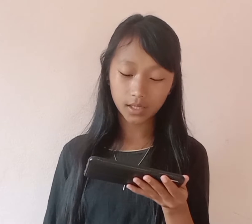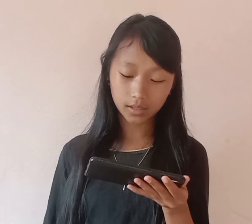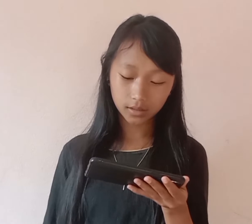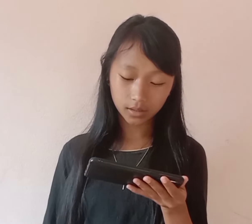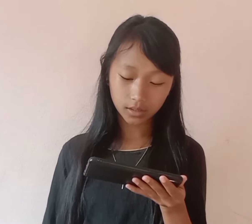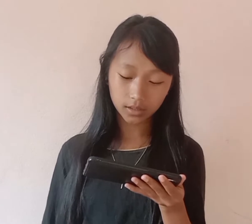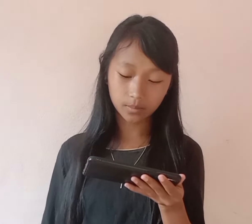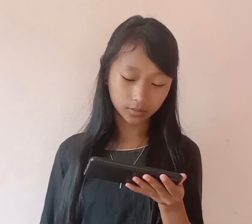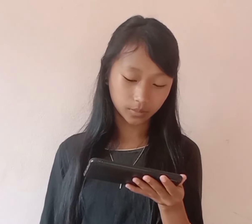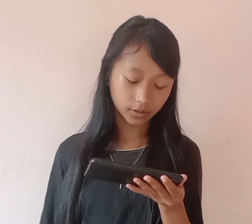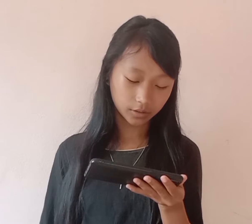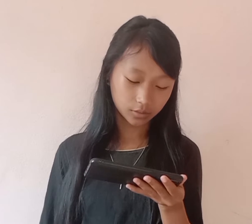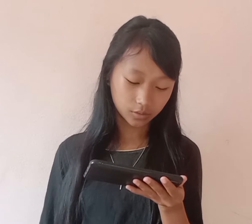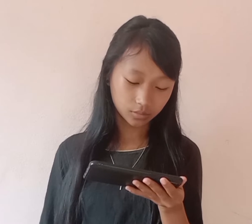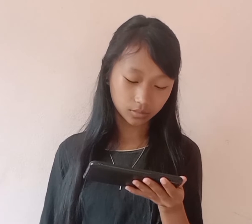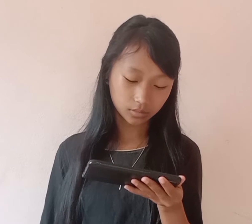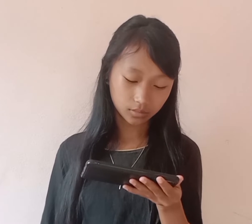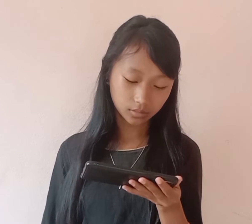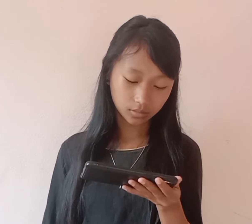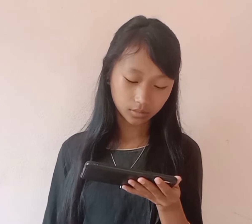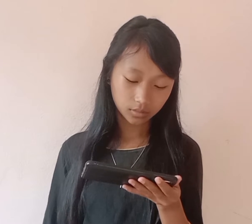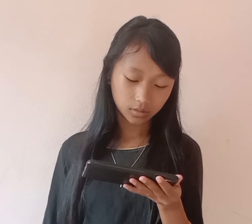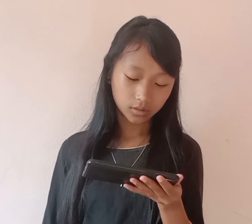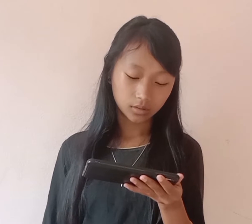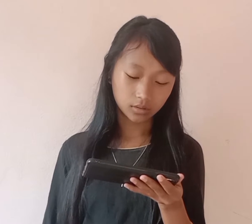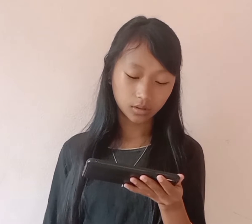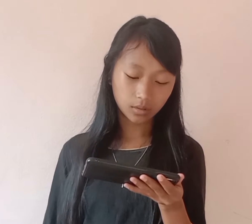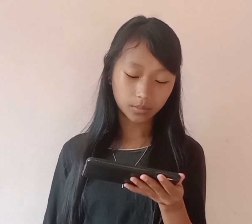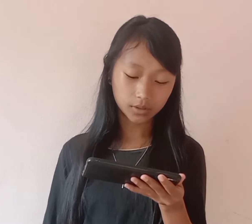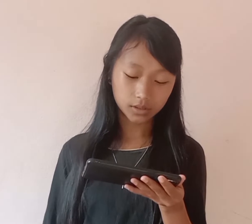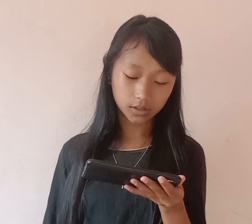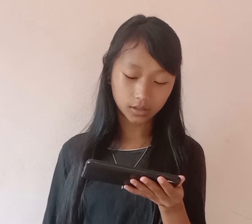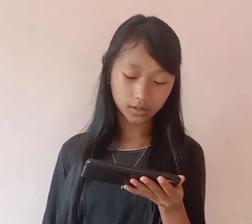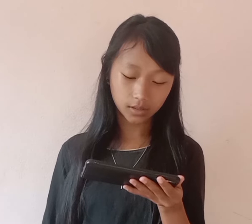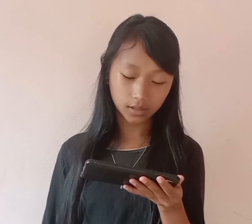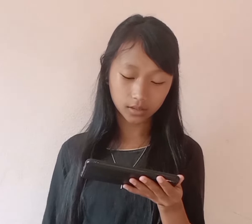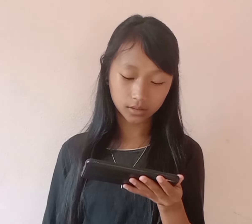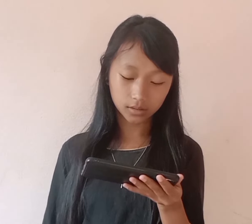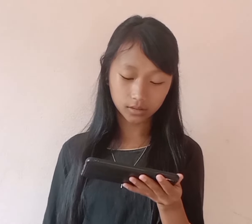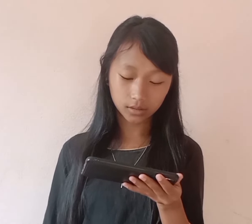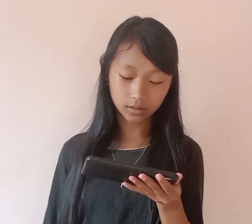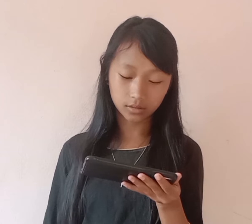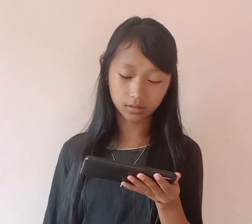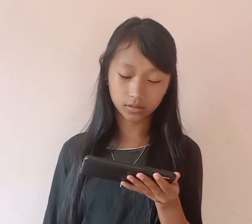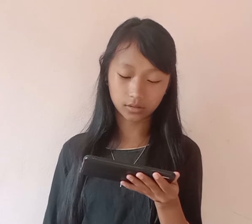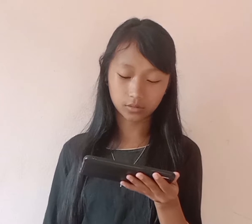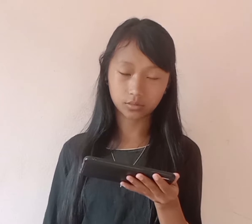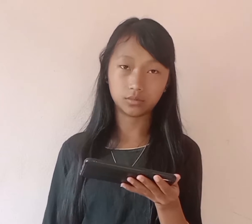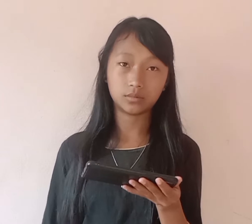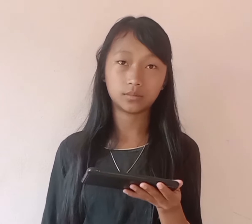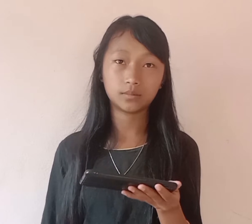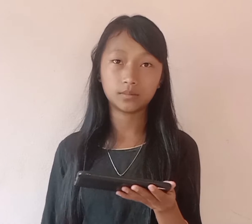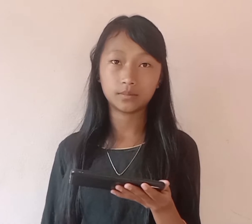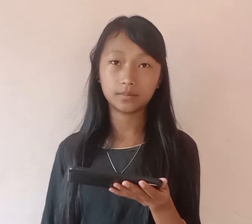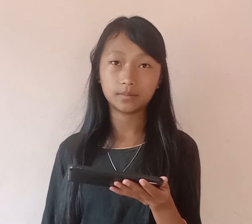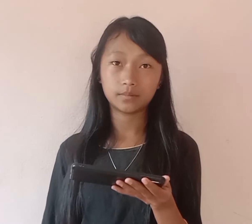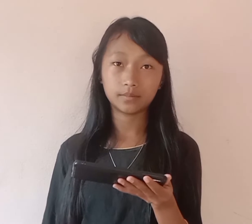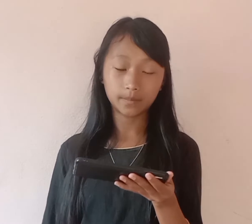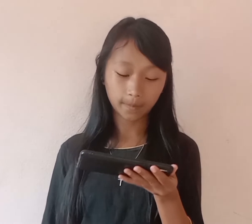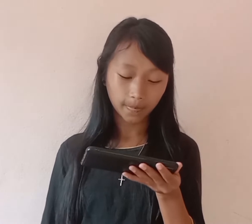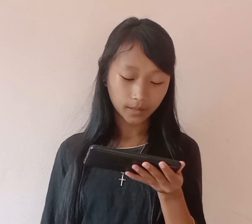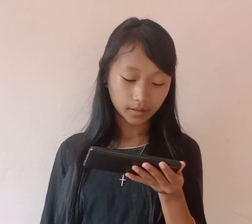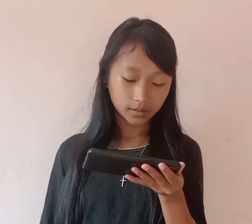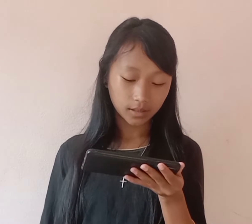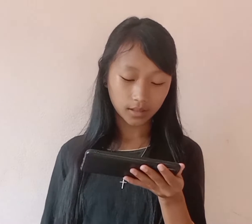म आनन्दले भरेको छु र म सधैँ नै आनन्दित रहनेछु